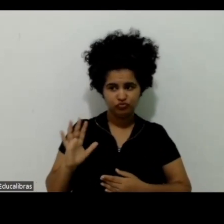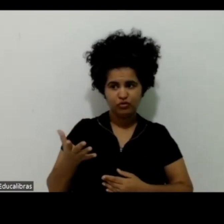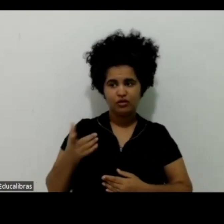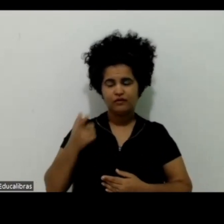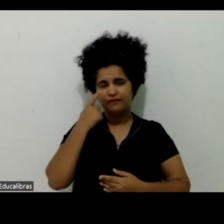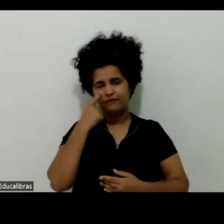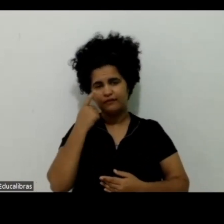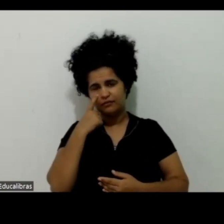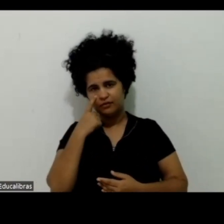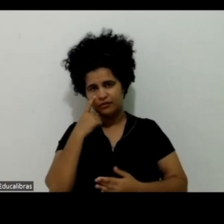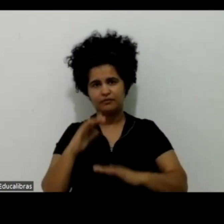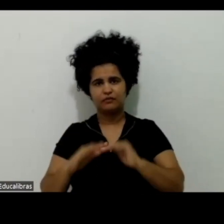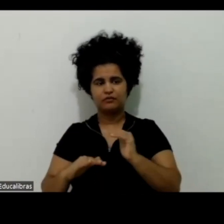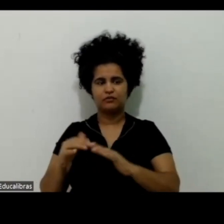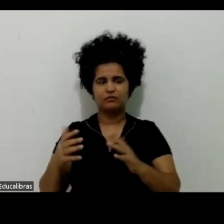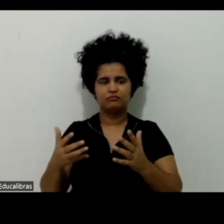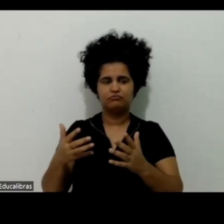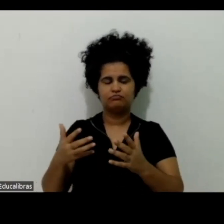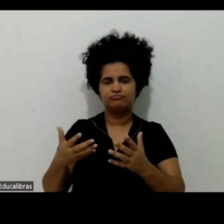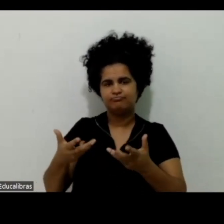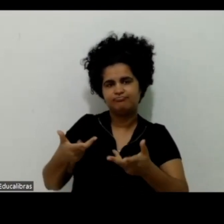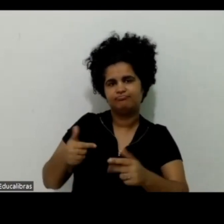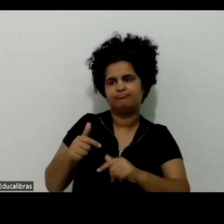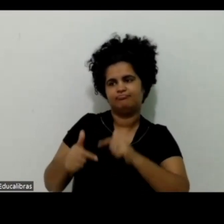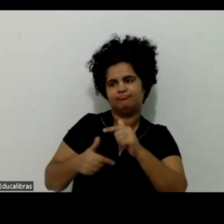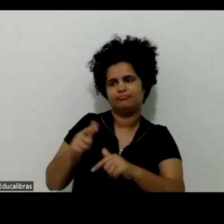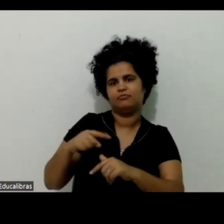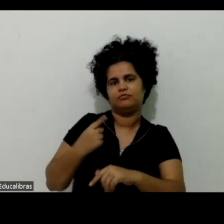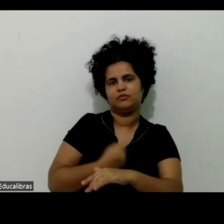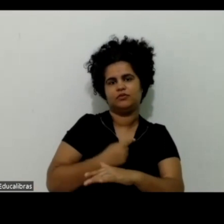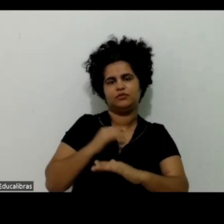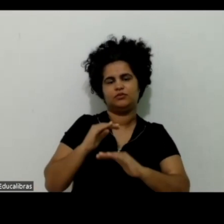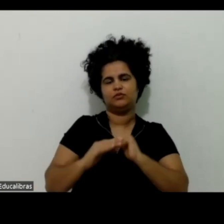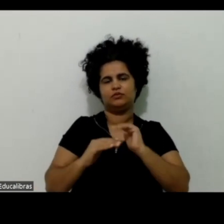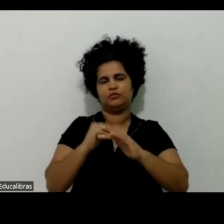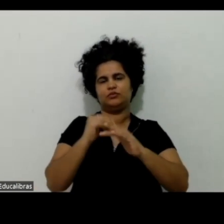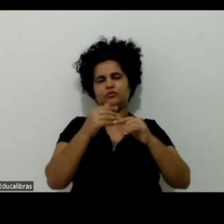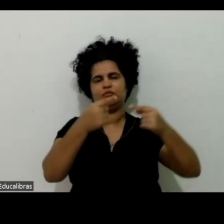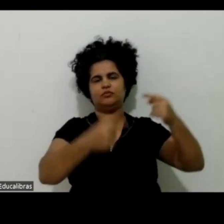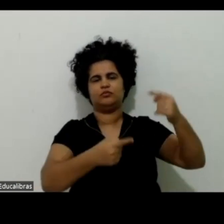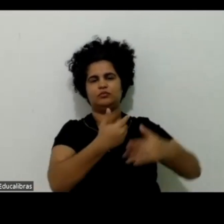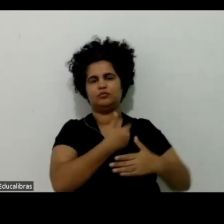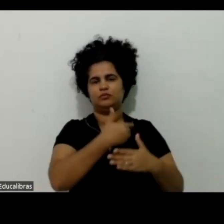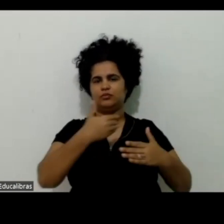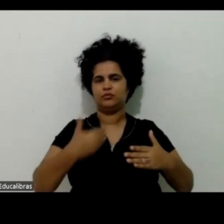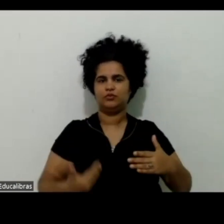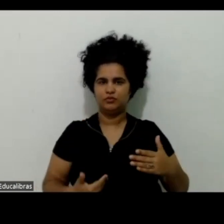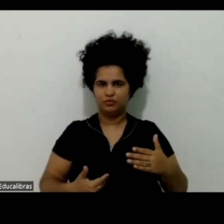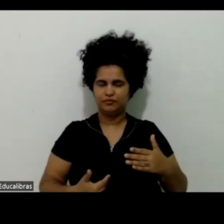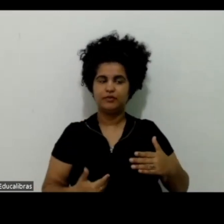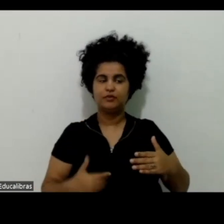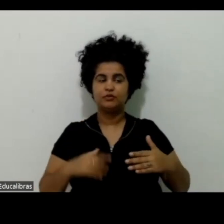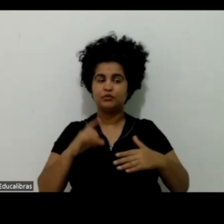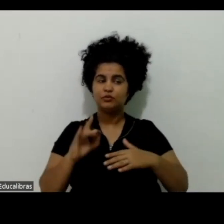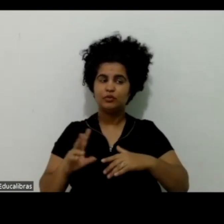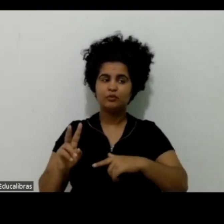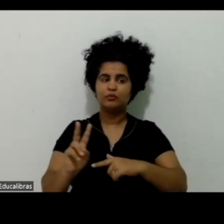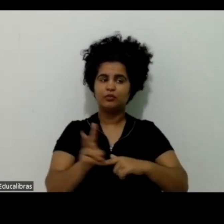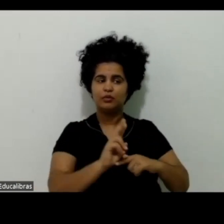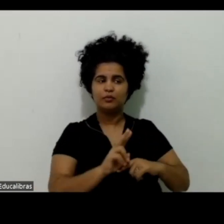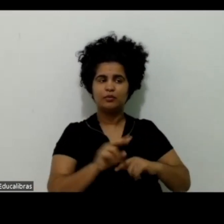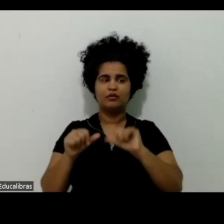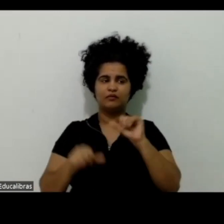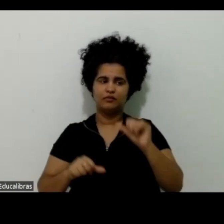de trabalho profissional. Porque assim, a gente só constrói políticas públicas, a gente só monitora,